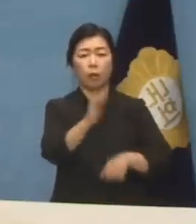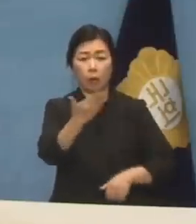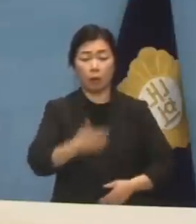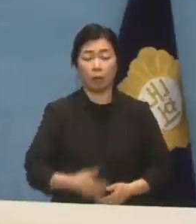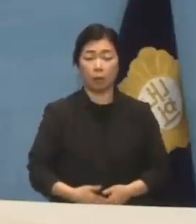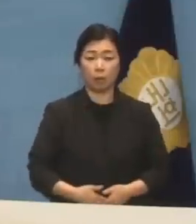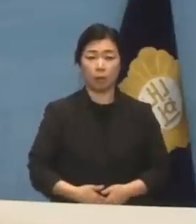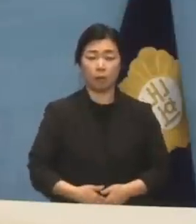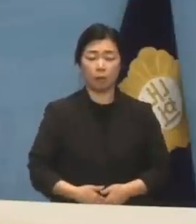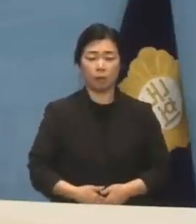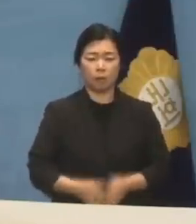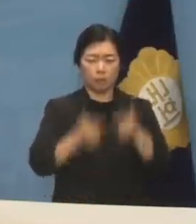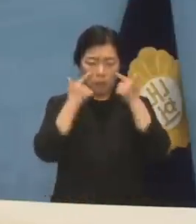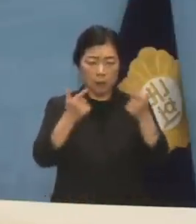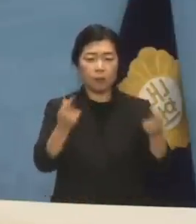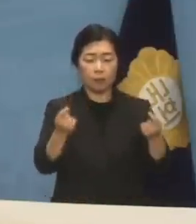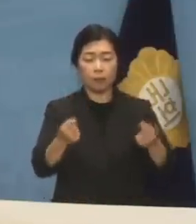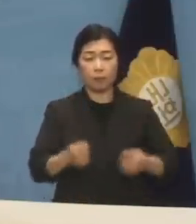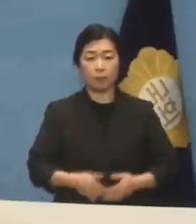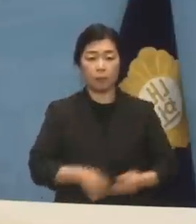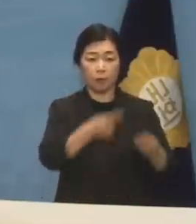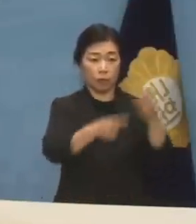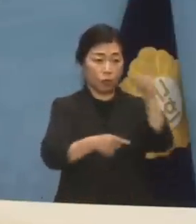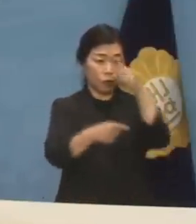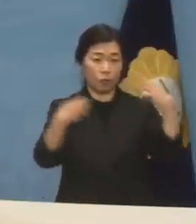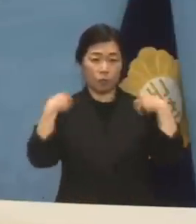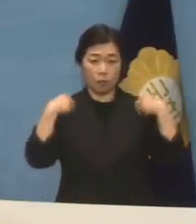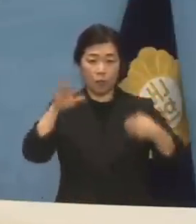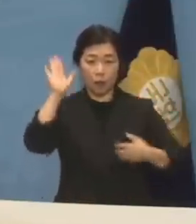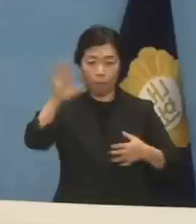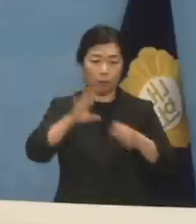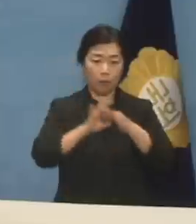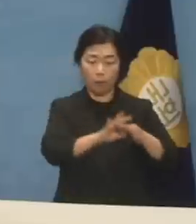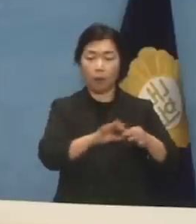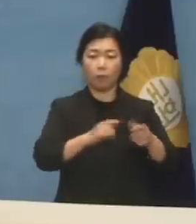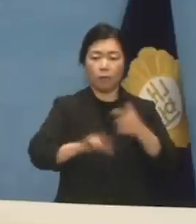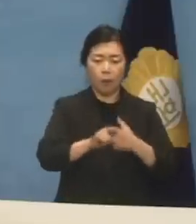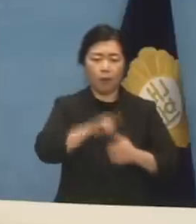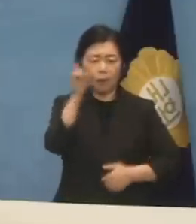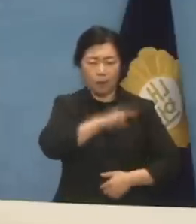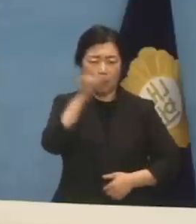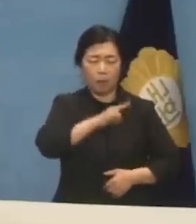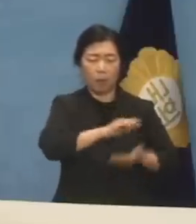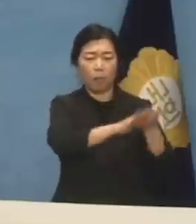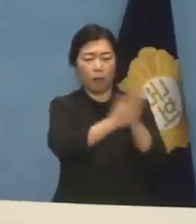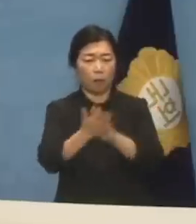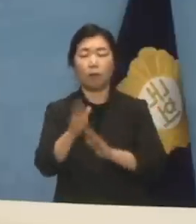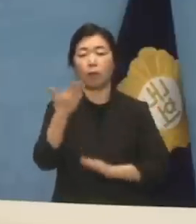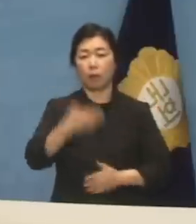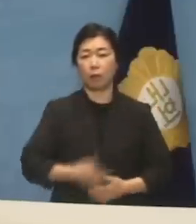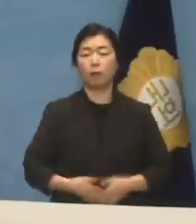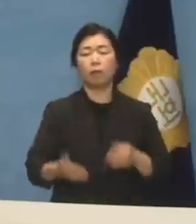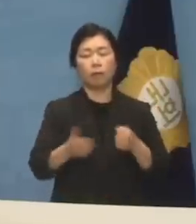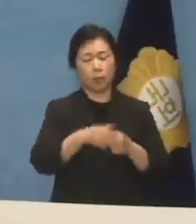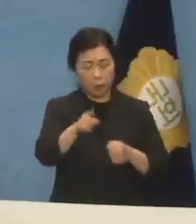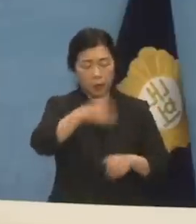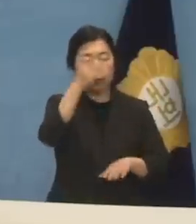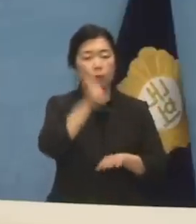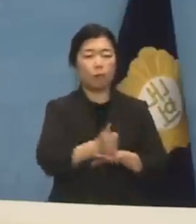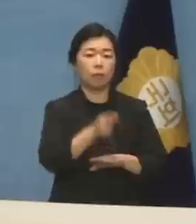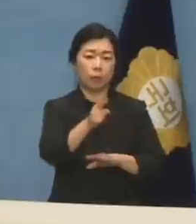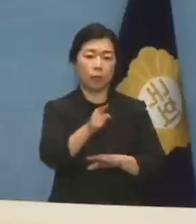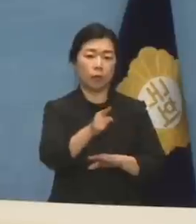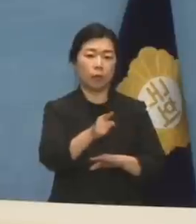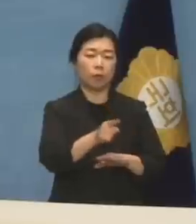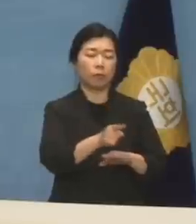어쨌든 확실합니다. 윤석열 정부는 계속 나빠질 겁니다. 이 악화일로를 막는 방법은 윤석열을 끌어내리는